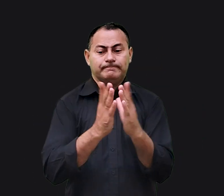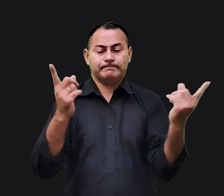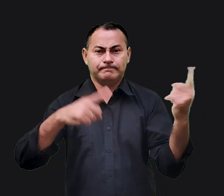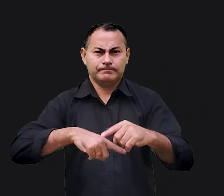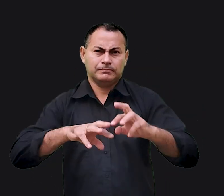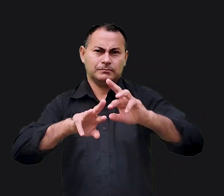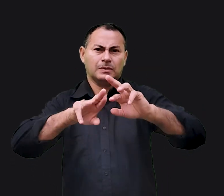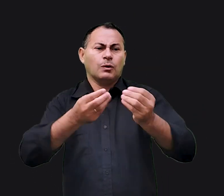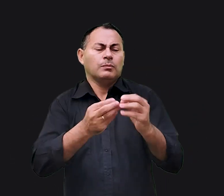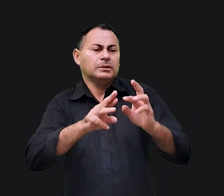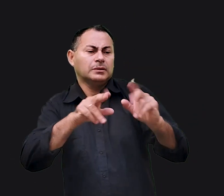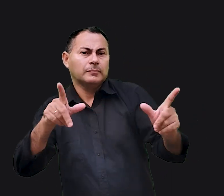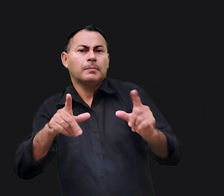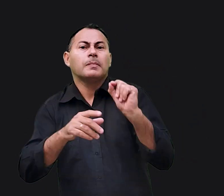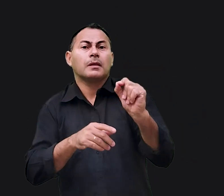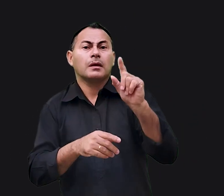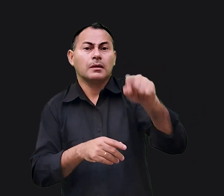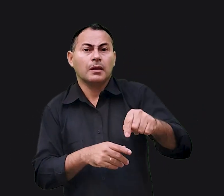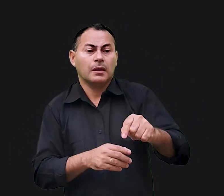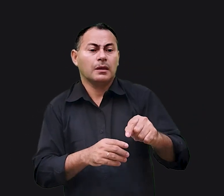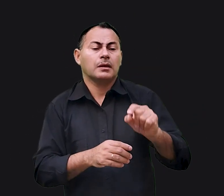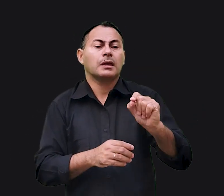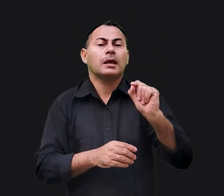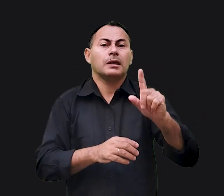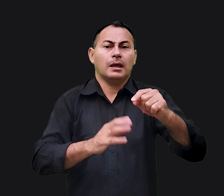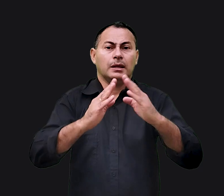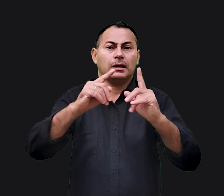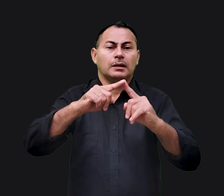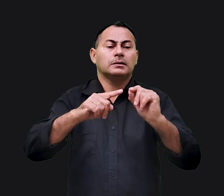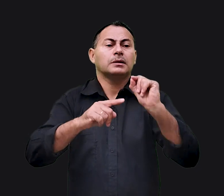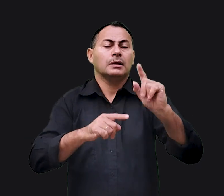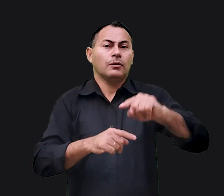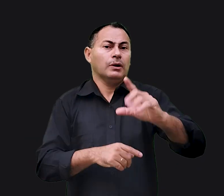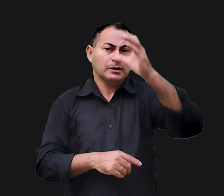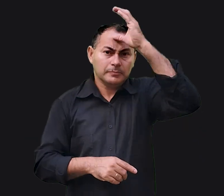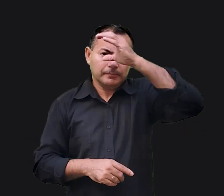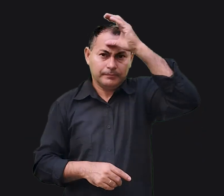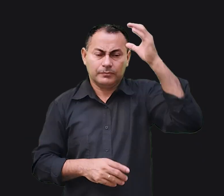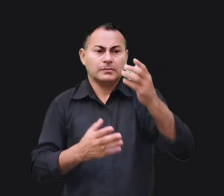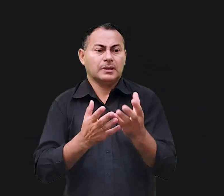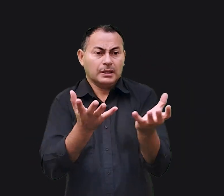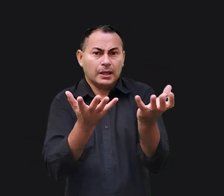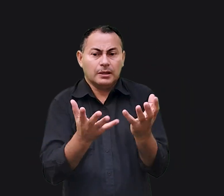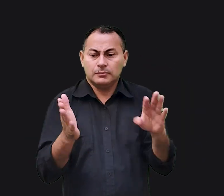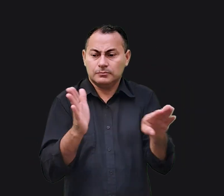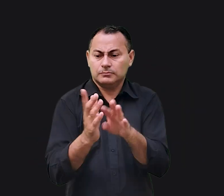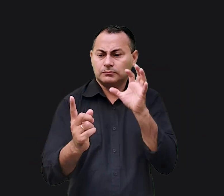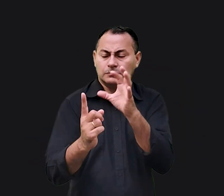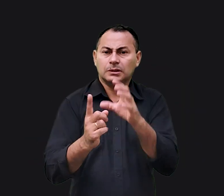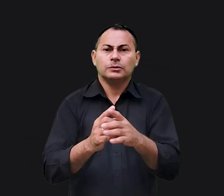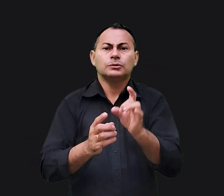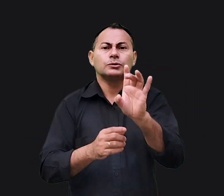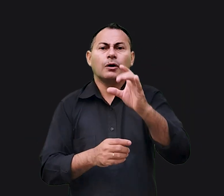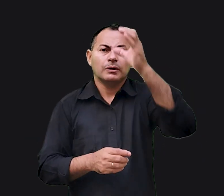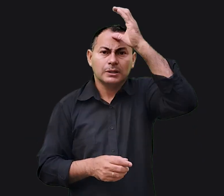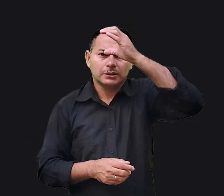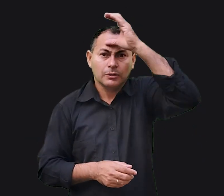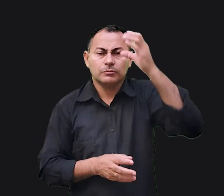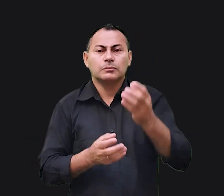Como diferenciar quem é e quem não é cristão para o caso de querer atingir só os cristãos? Como saber